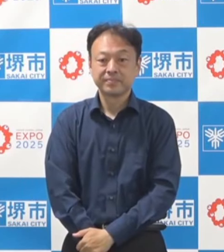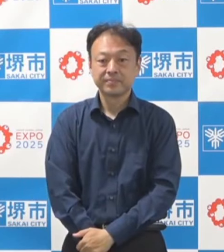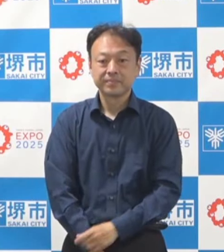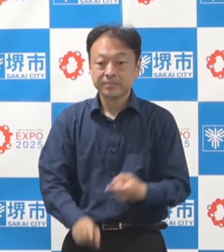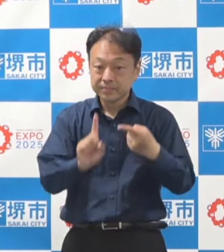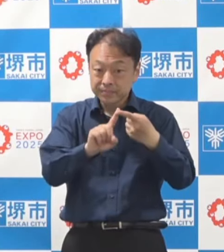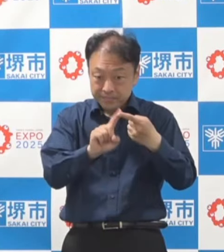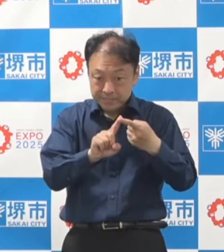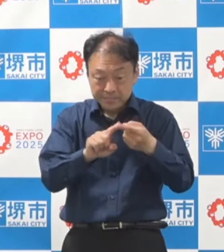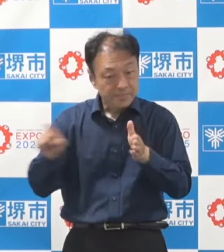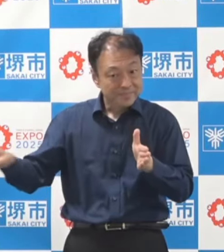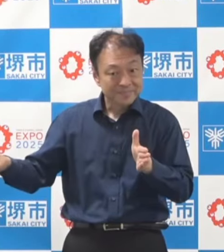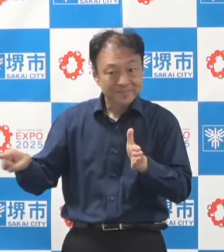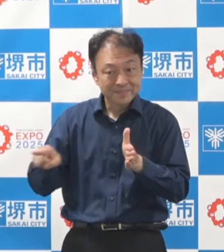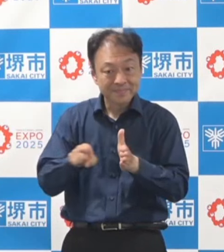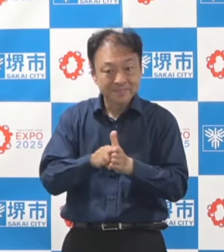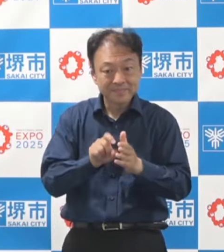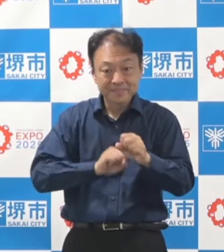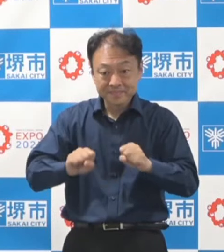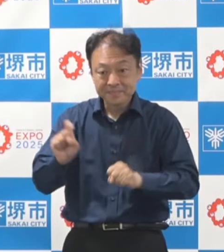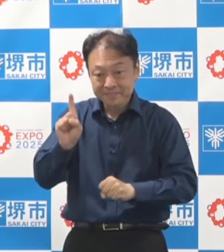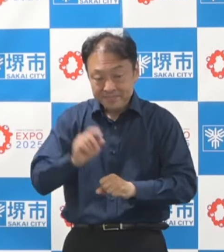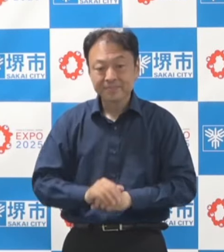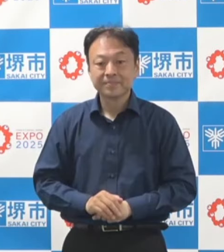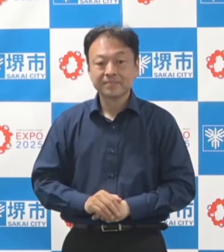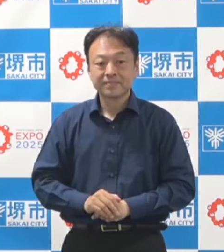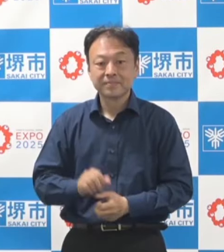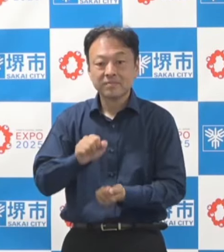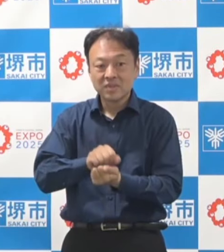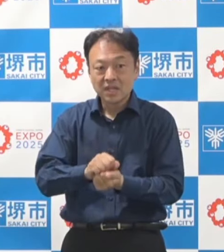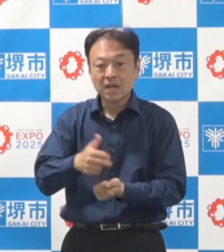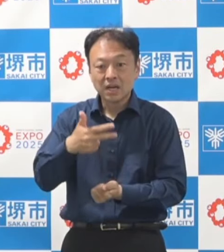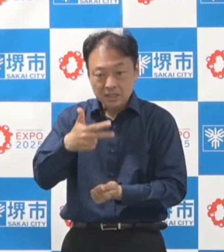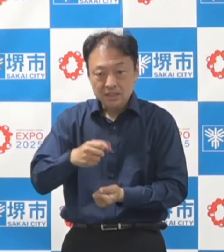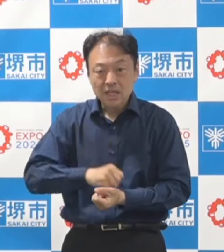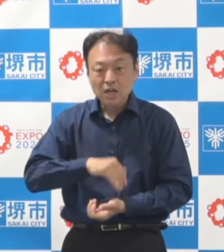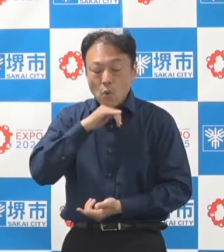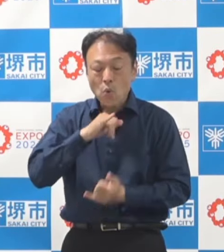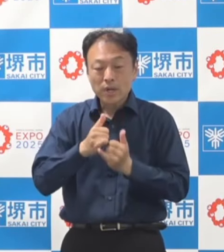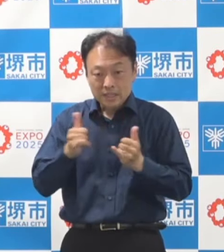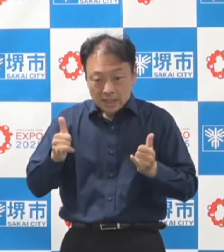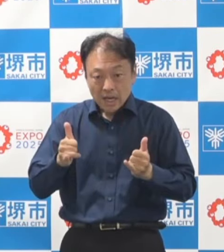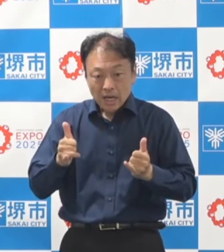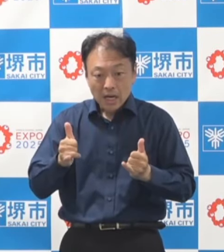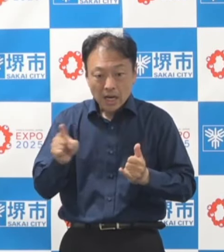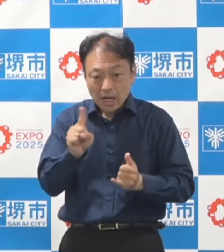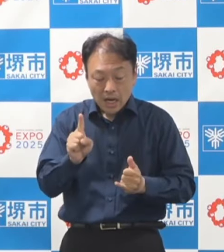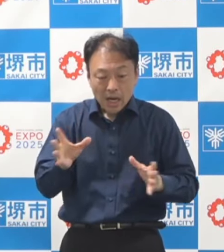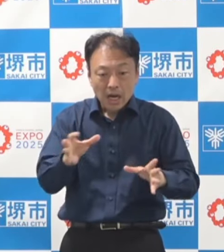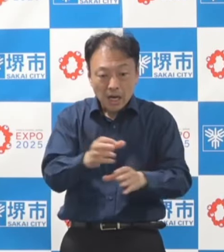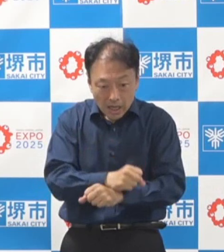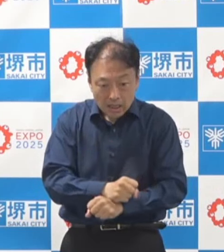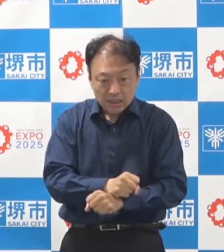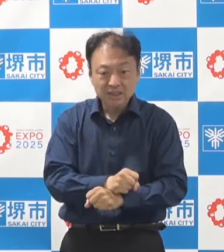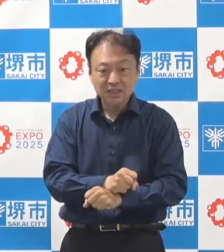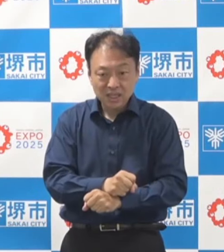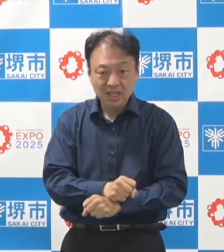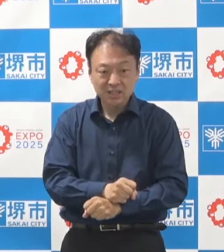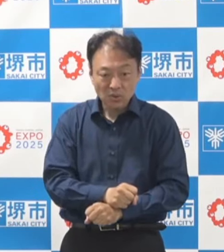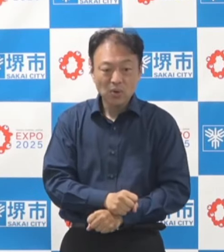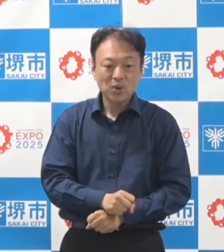までの取り組みについてです。堺市高齢者徘徊 SOS ネットワーク事業、通称見守りメ